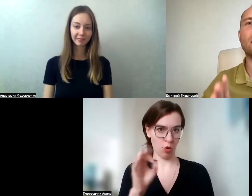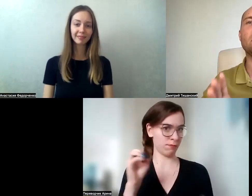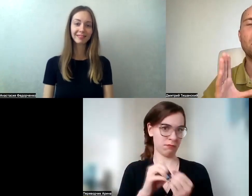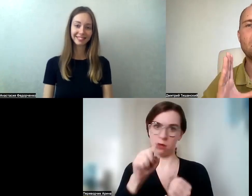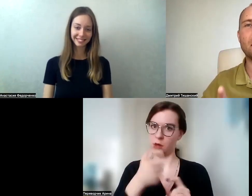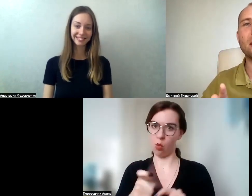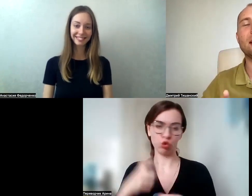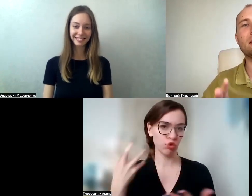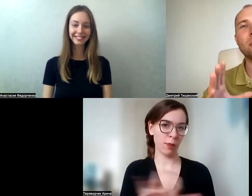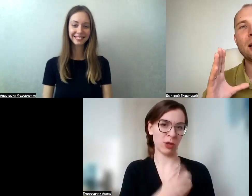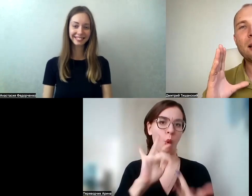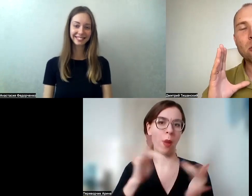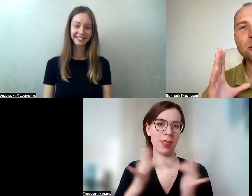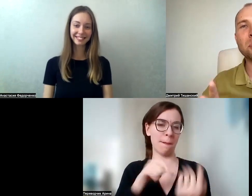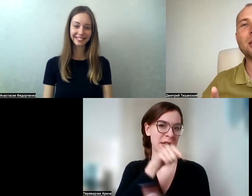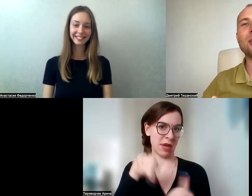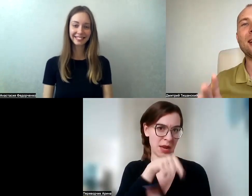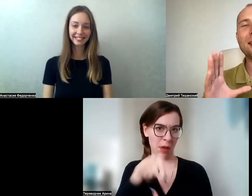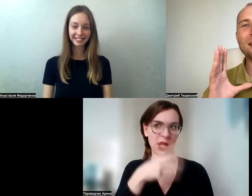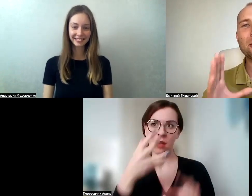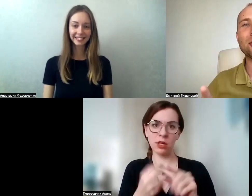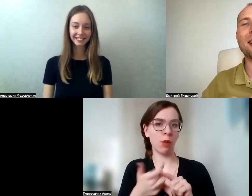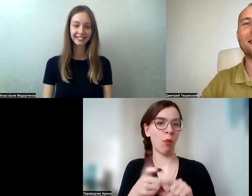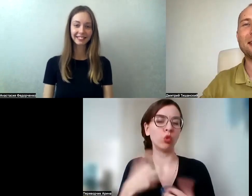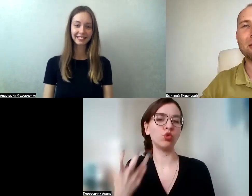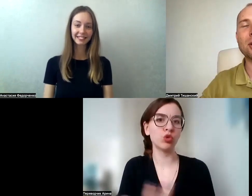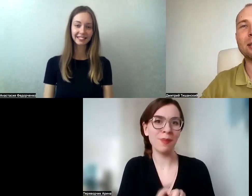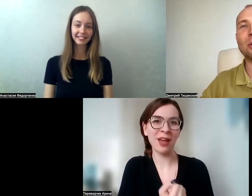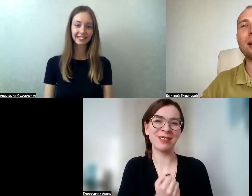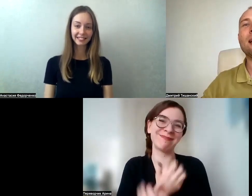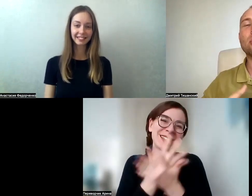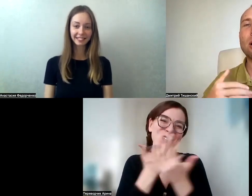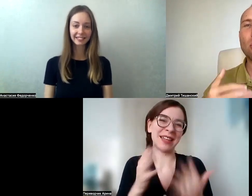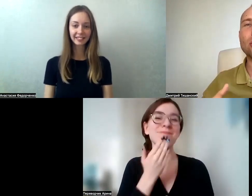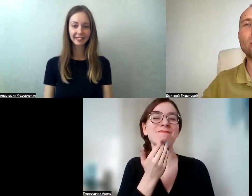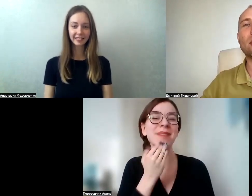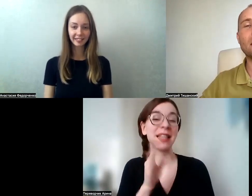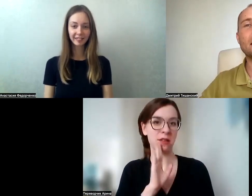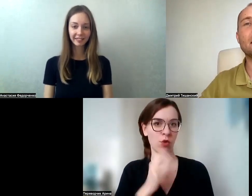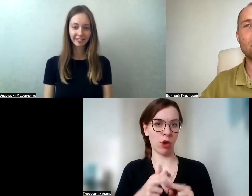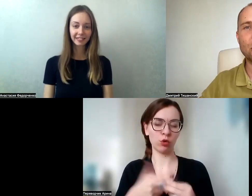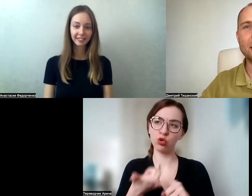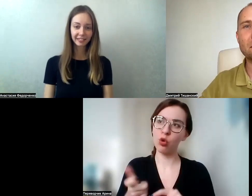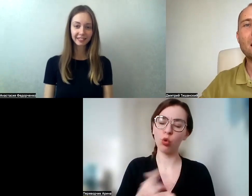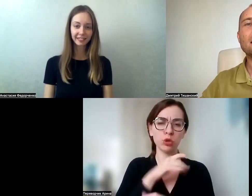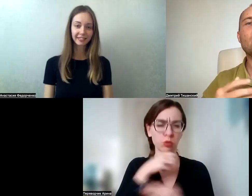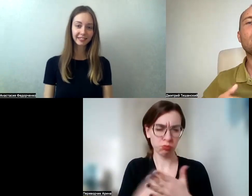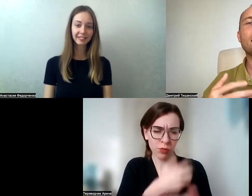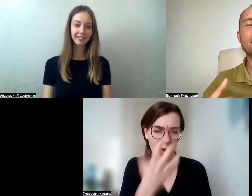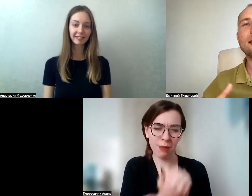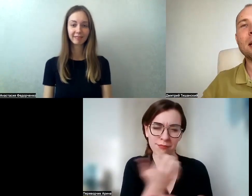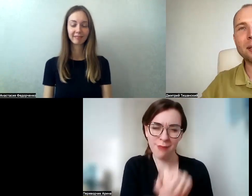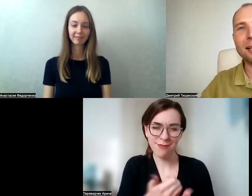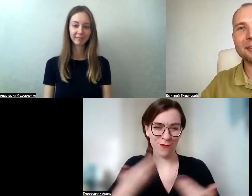успешный онлайн-предприниматель и вообще успешная и лучезарная девушка, которая уже очень многого достигла в жизни.